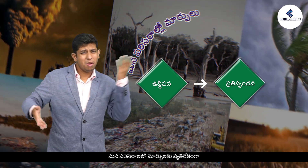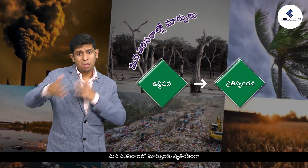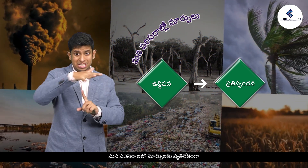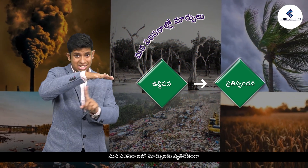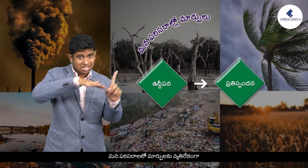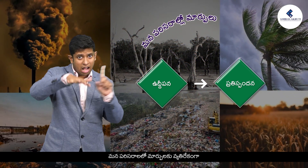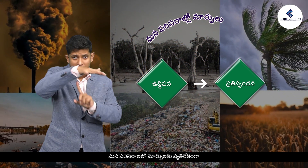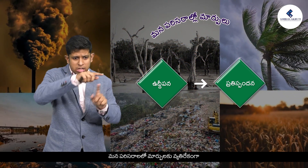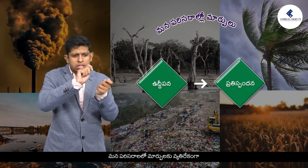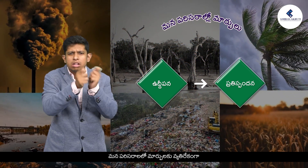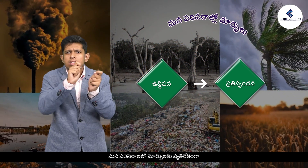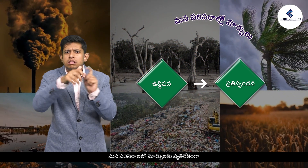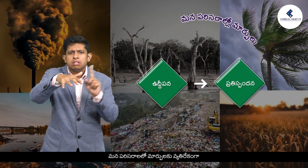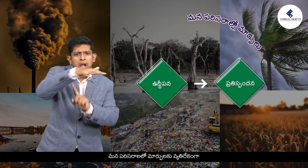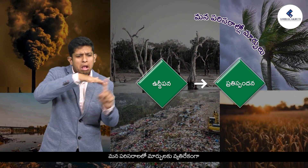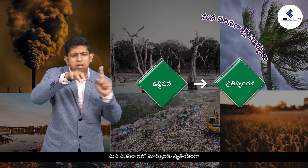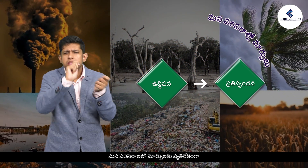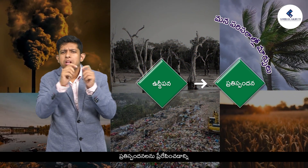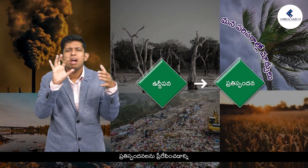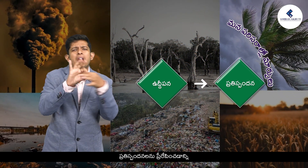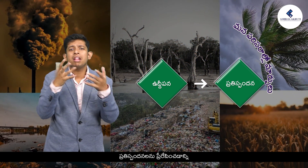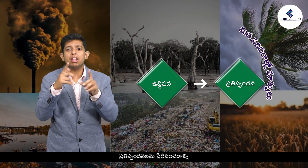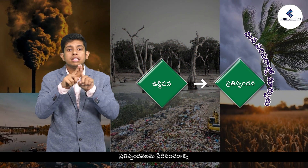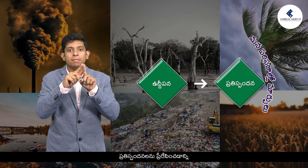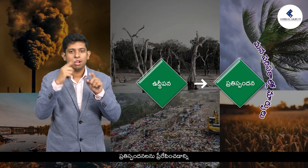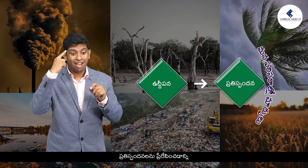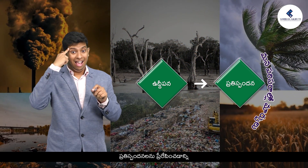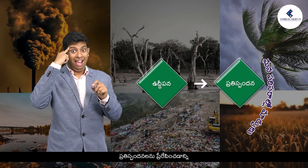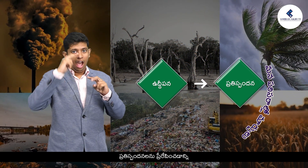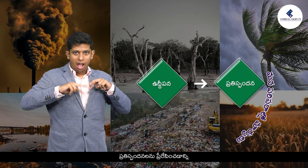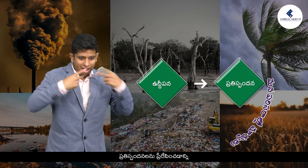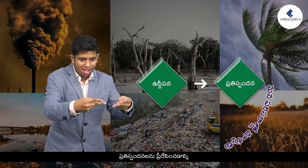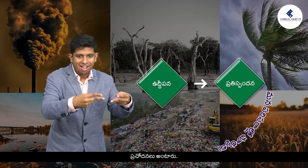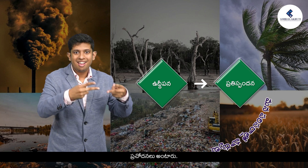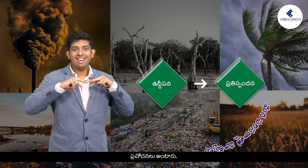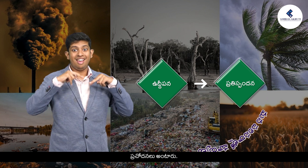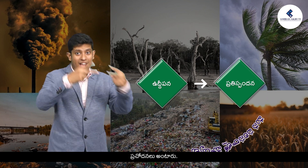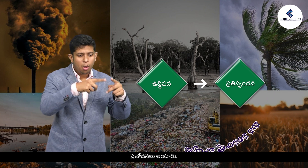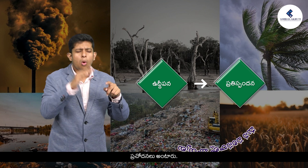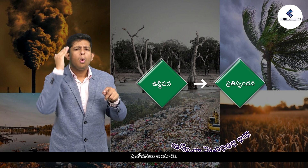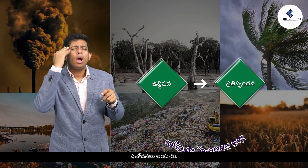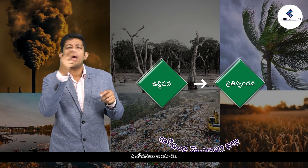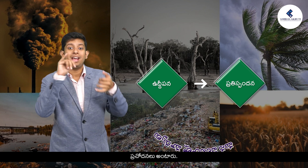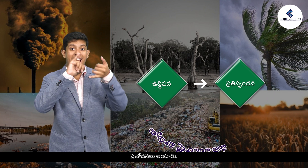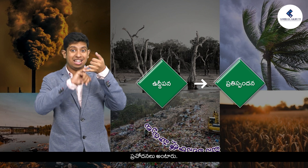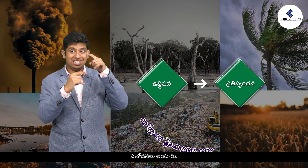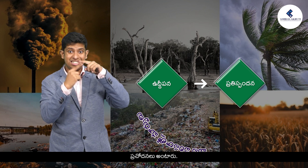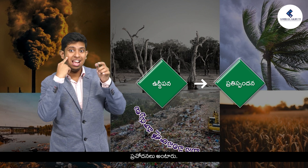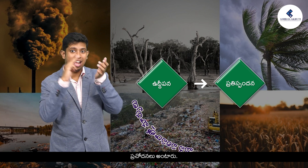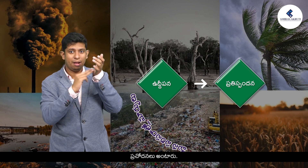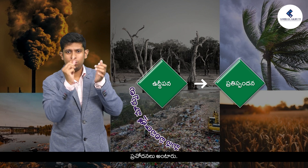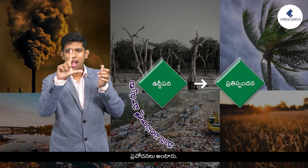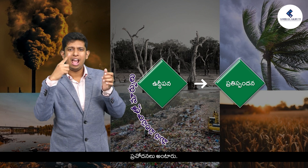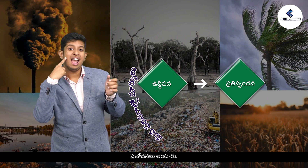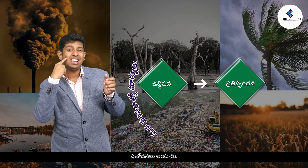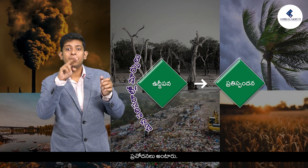మన పరిసరాలలో మార్పులకు వ్యతిరేకంగా ప్రతిస్పందనలను ప్రేరేపించటాన్ని ప్రచోదనలు అంటారు.